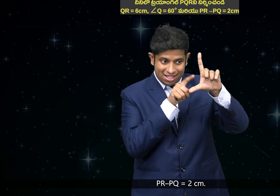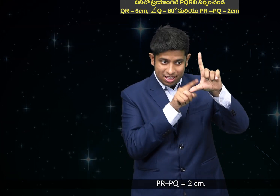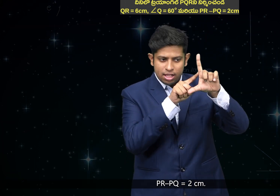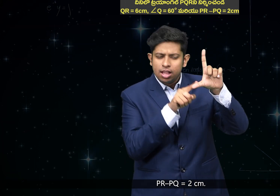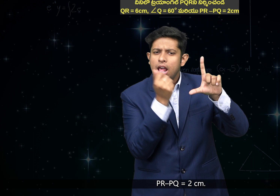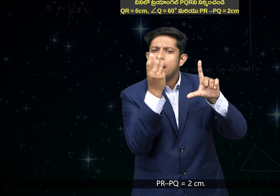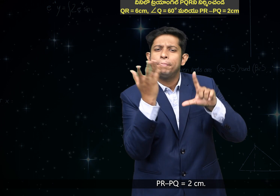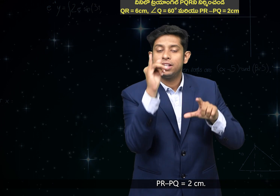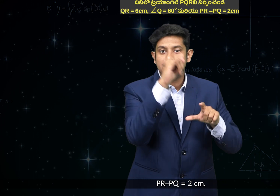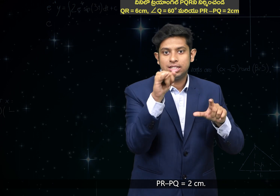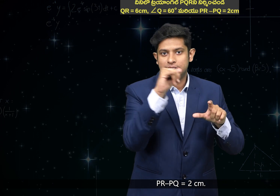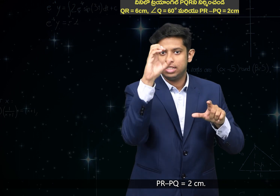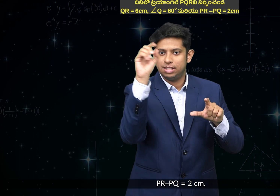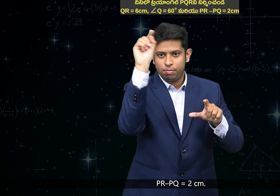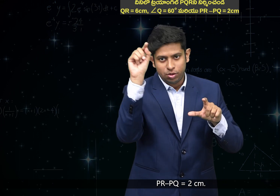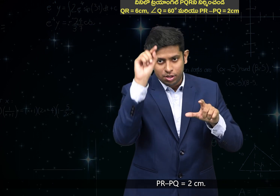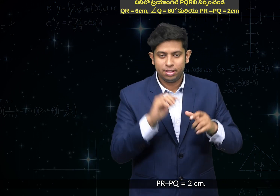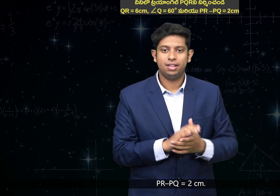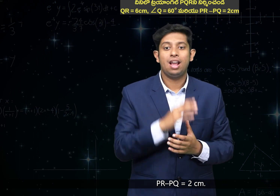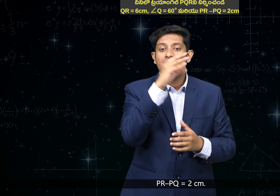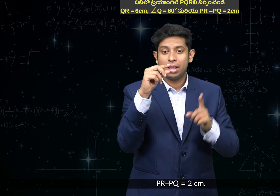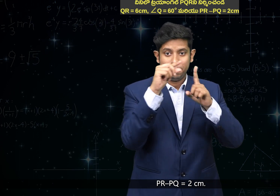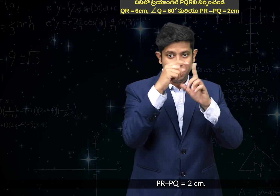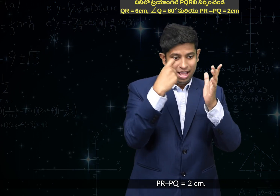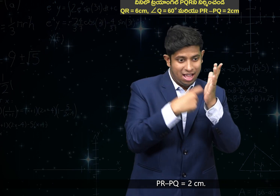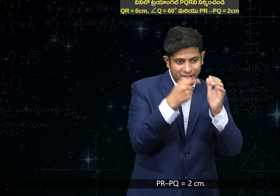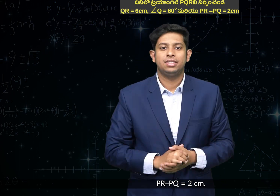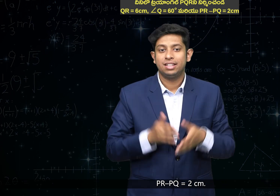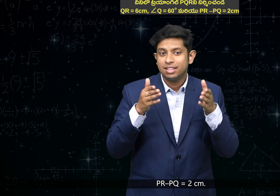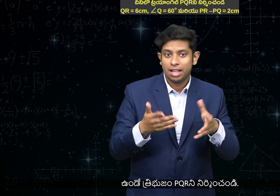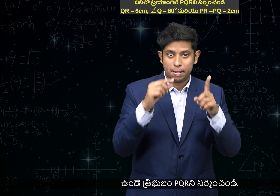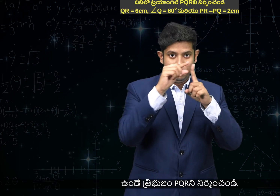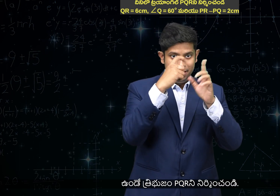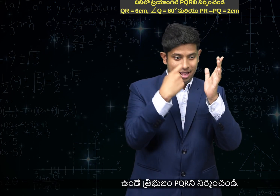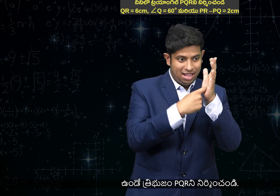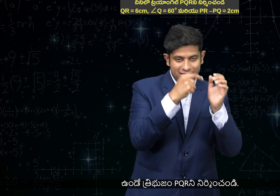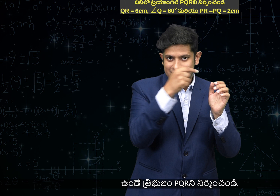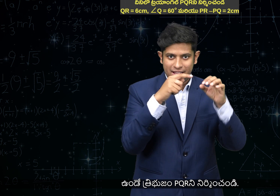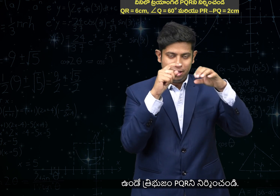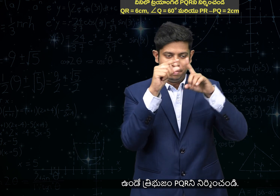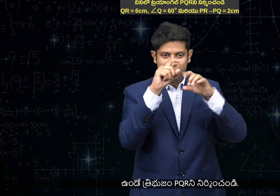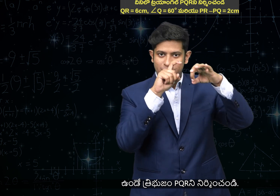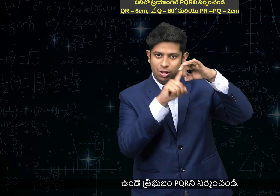పిఆర్ మైనస్ పిక్యూ = 2 సెంటీమీటర్లు ఉండే త్రిభుజం